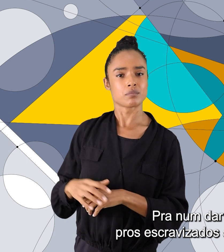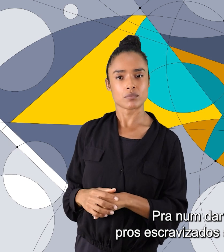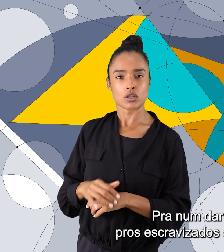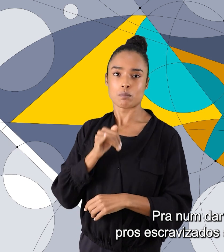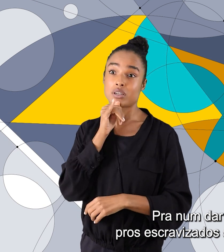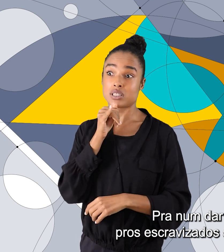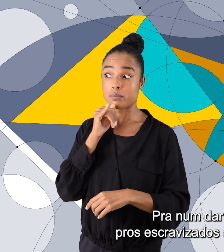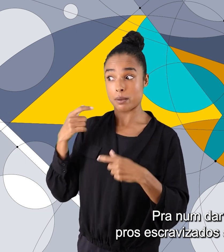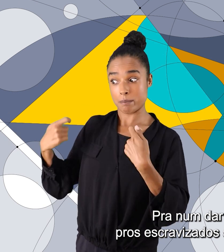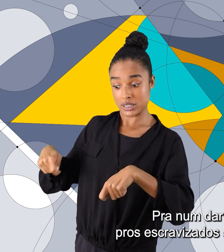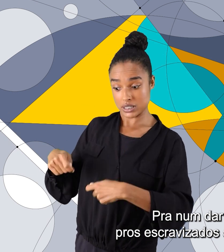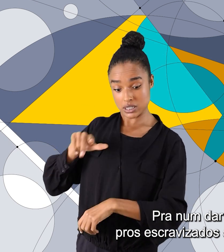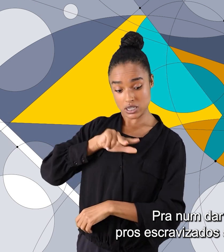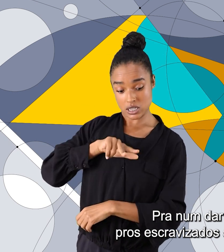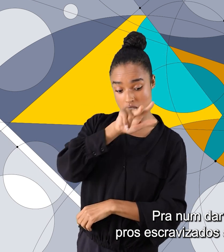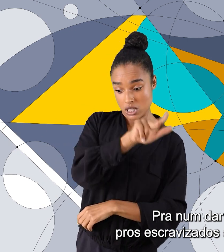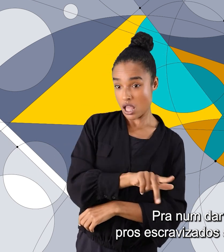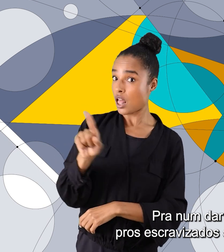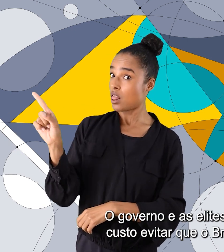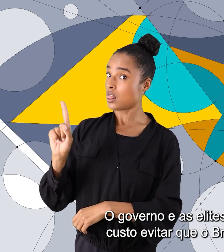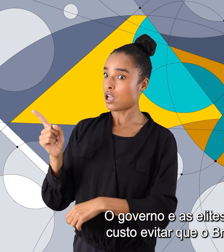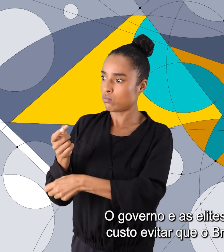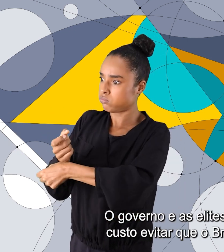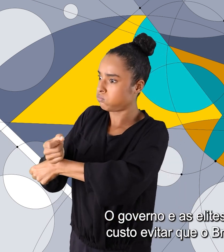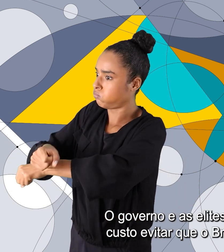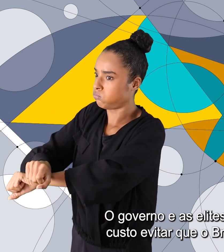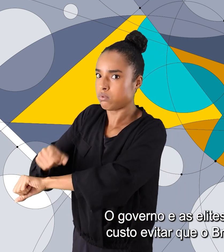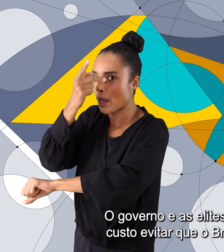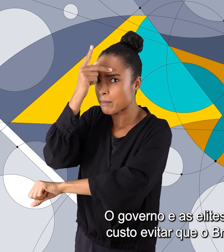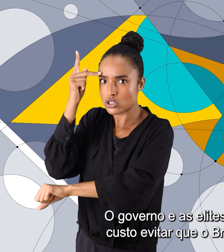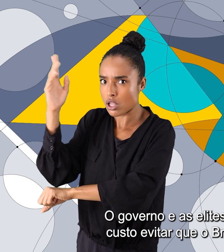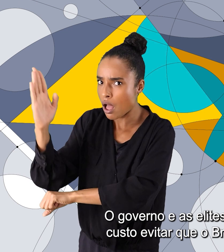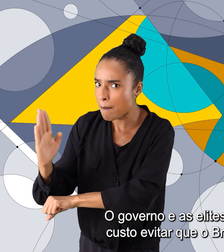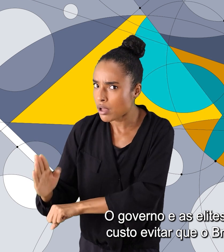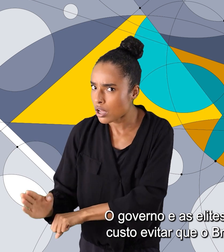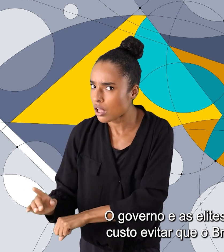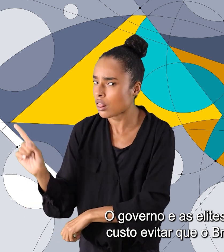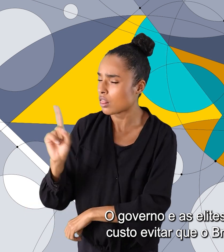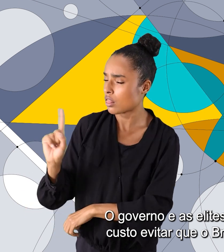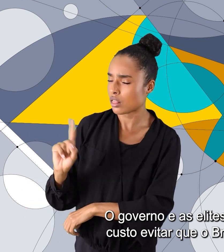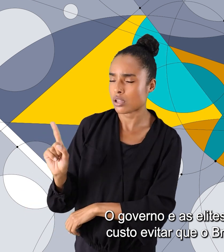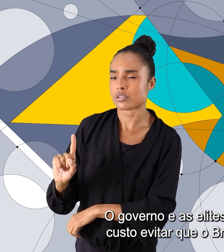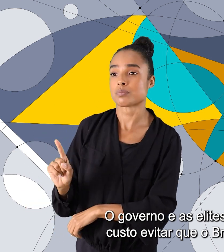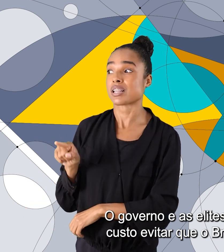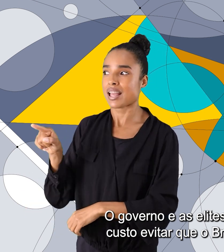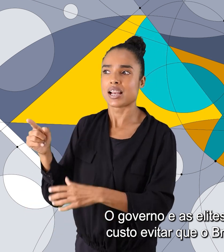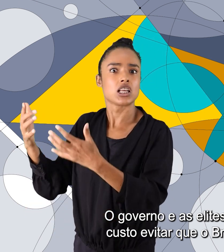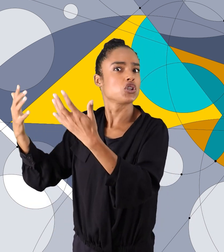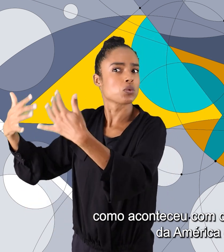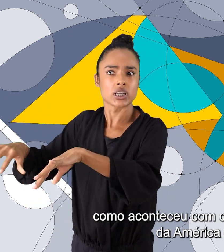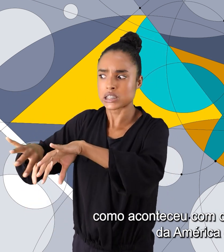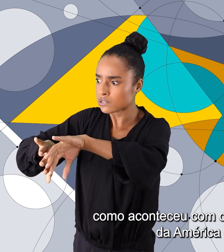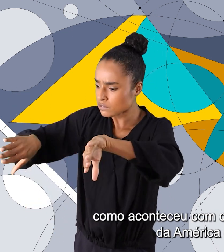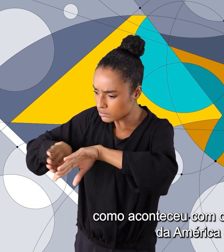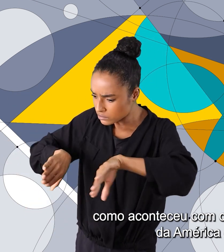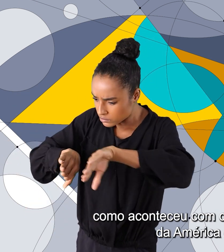chance para os escravizados se revoltarem. O governo e as elites queriam a todo custo evitar que o Brasil se dividisse,